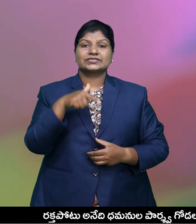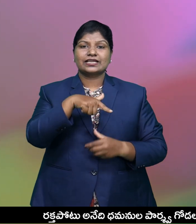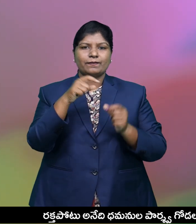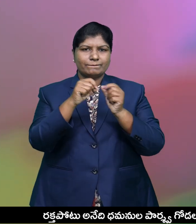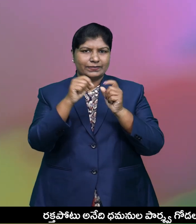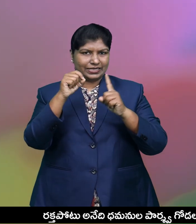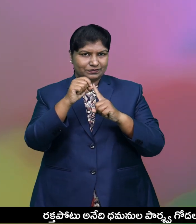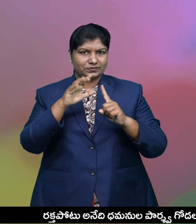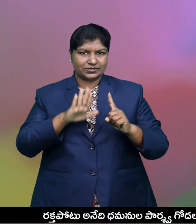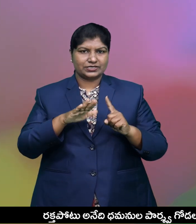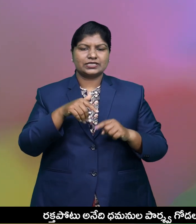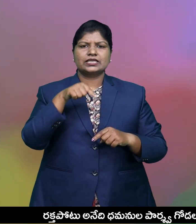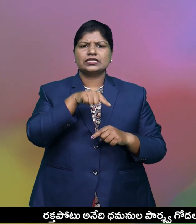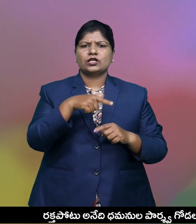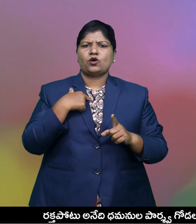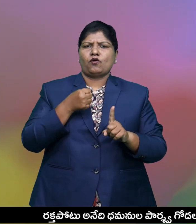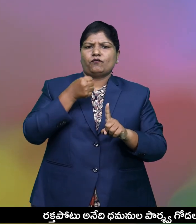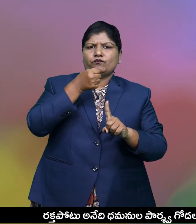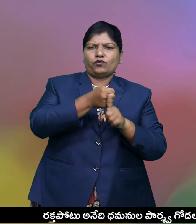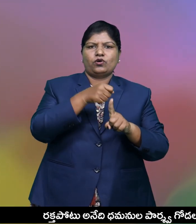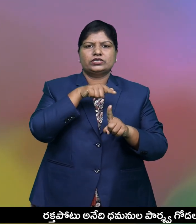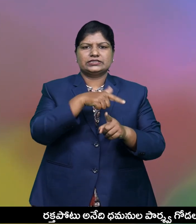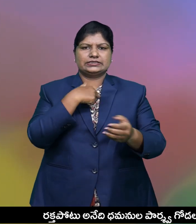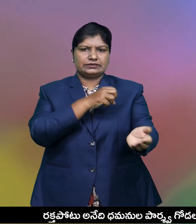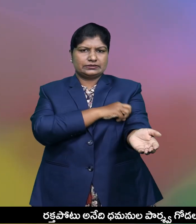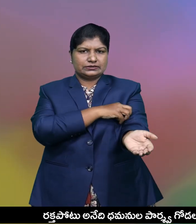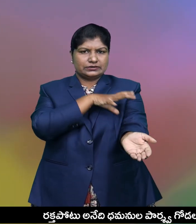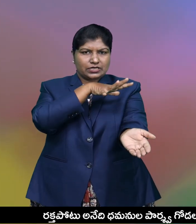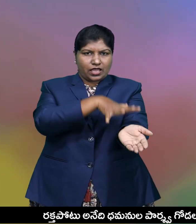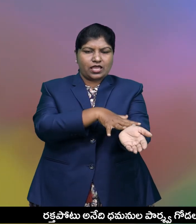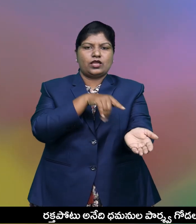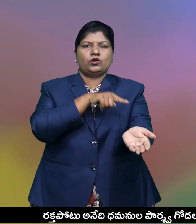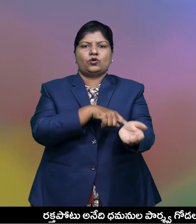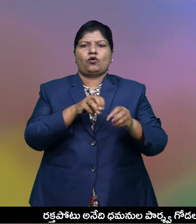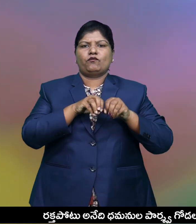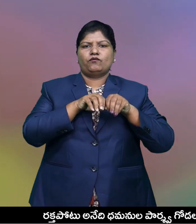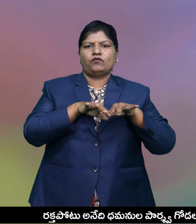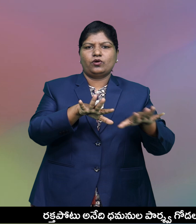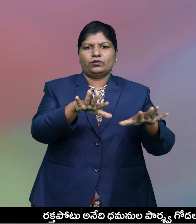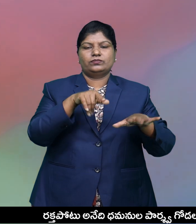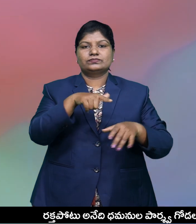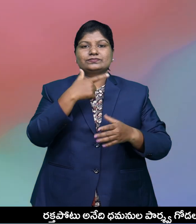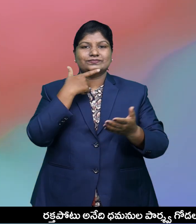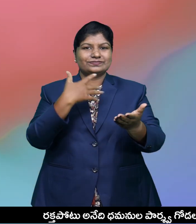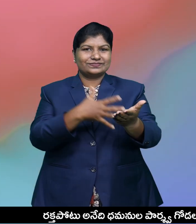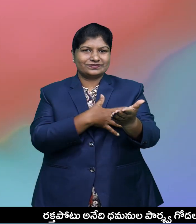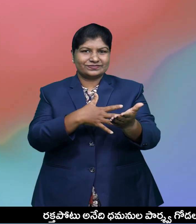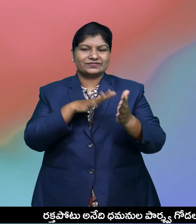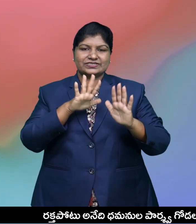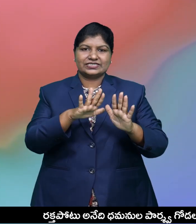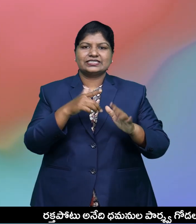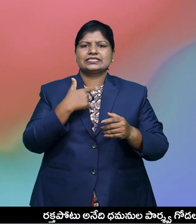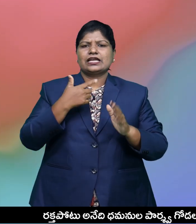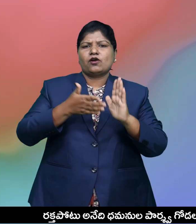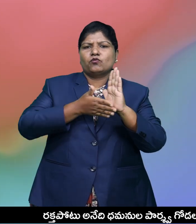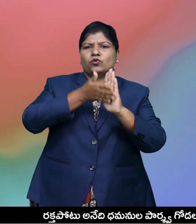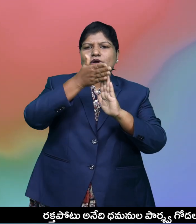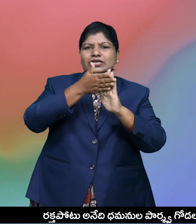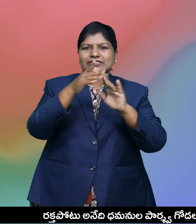రక్తపోటు అనేది ధమనుల పార్శ్వగోడలకు వ్యతిరేకంగా రక్తం ప్రవహించే సమయంలో చూపబడే శక్తి.